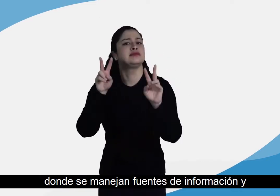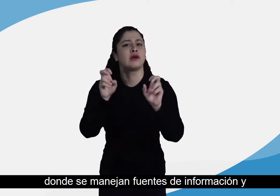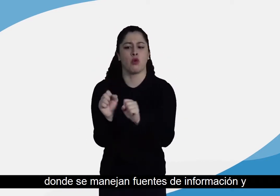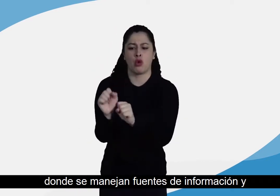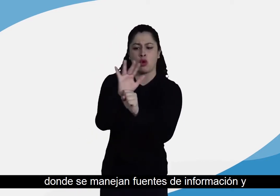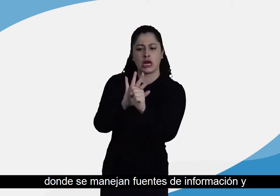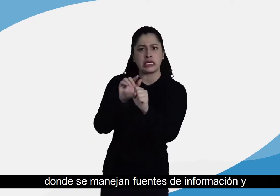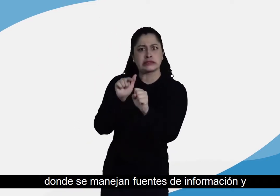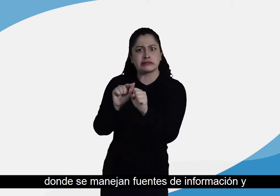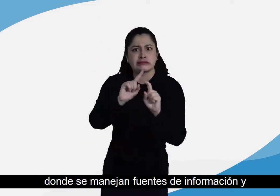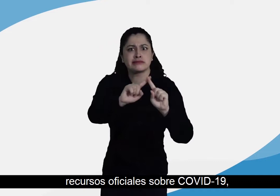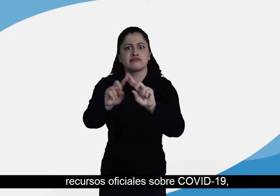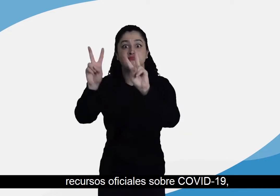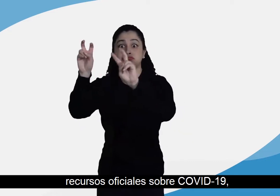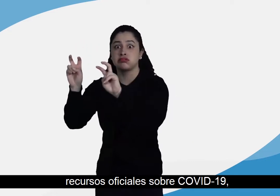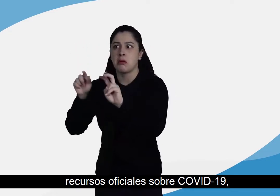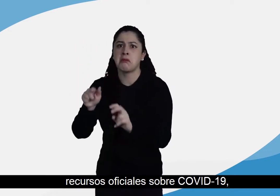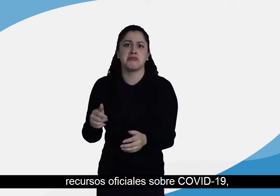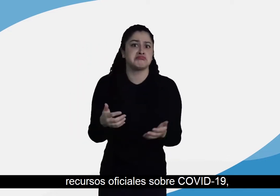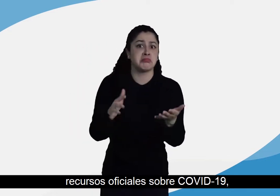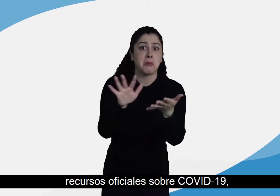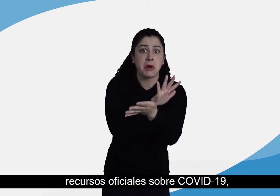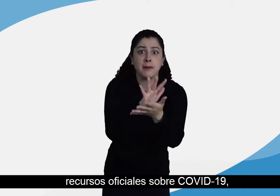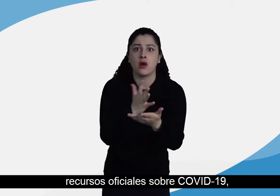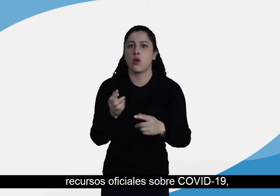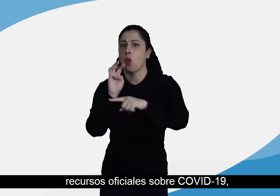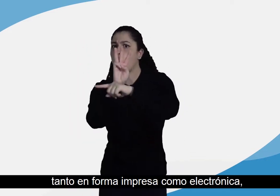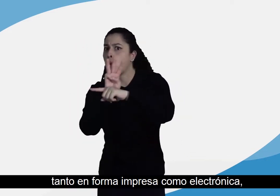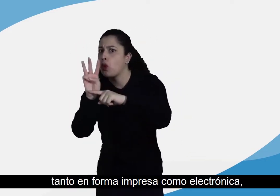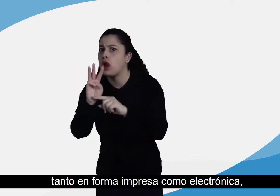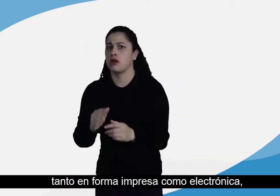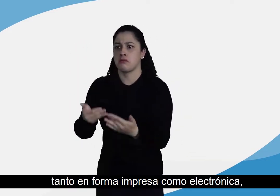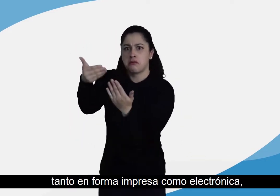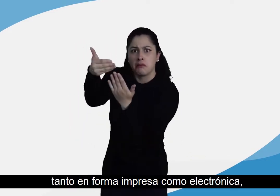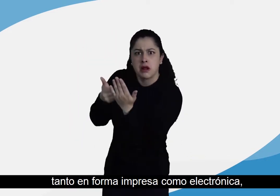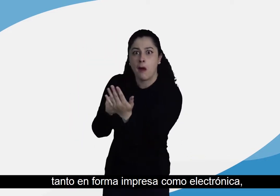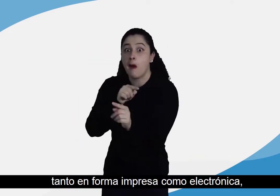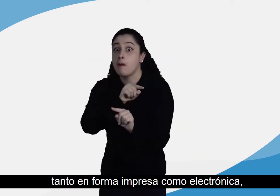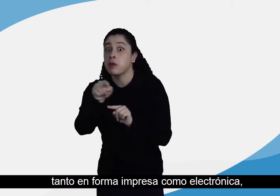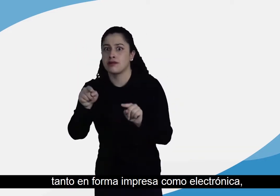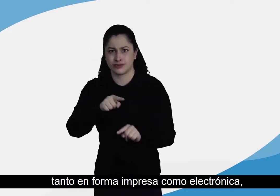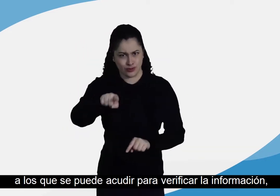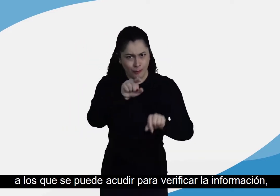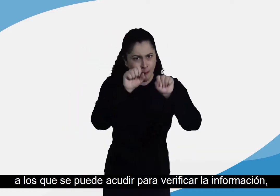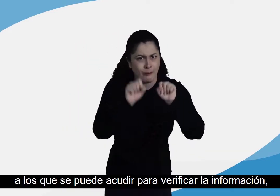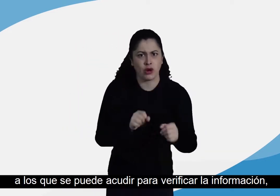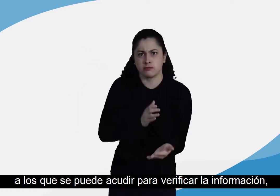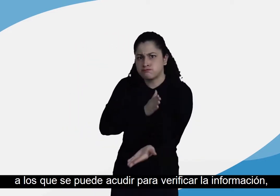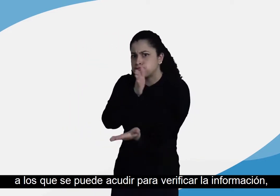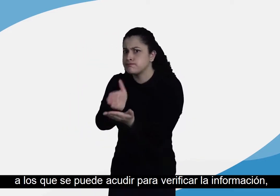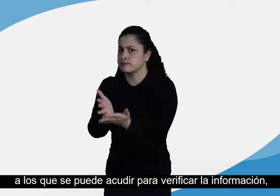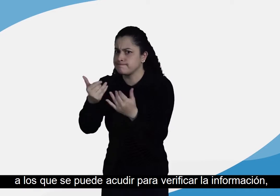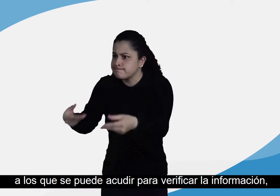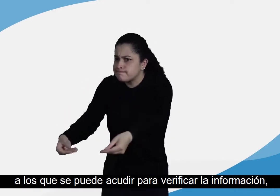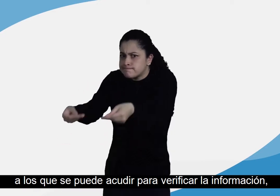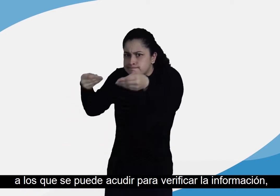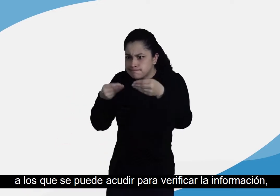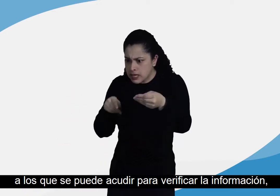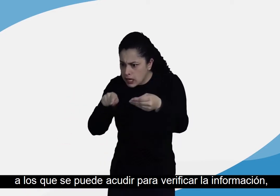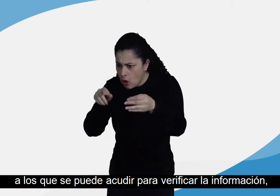donde se manejan fuentes de información y recursos oficiales sobre el COVID-19, tanto en forma impresa como electrónica, a los que pueden acudir